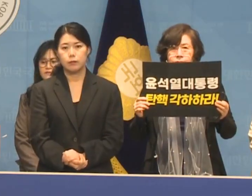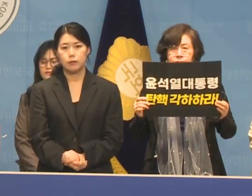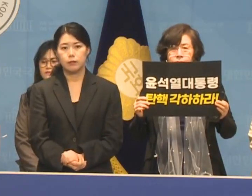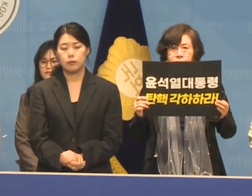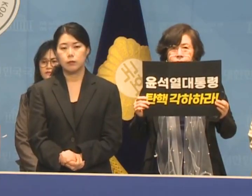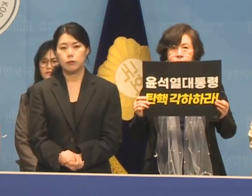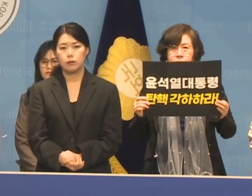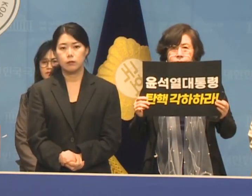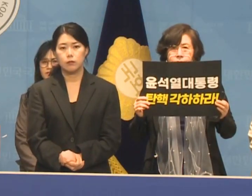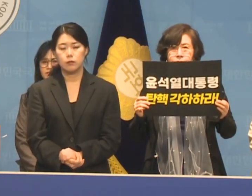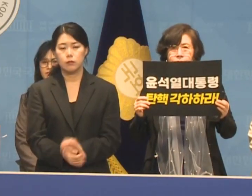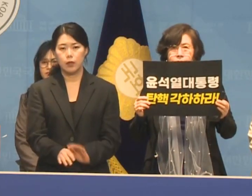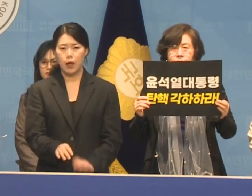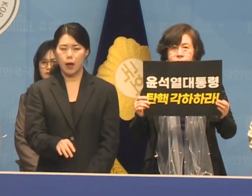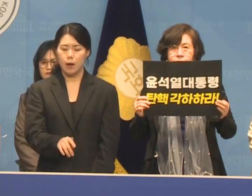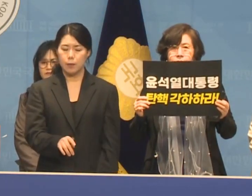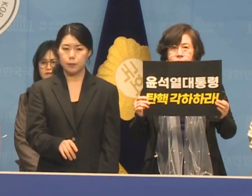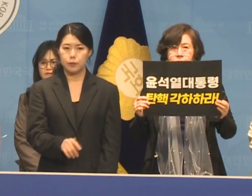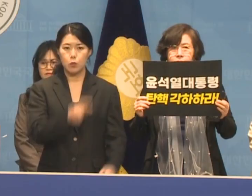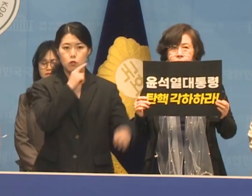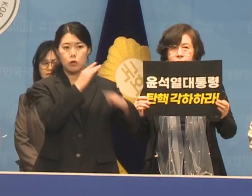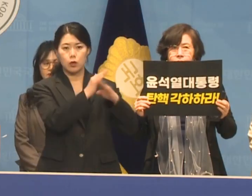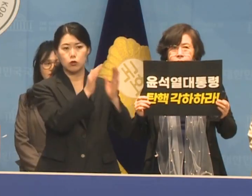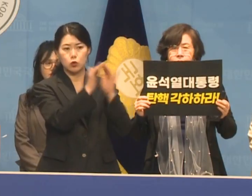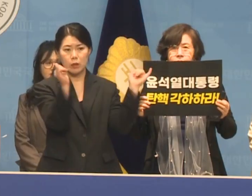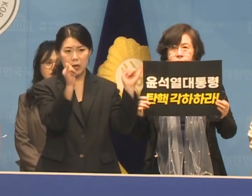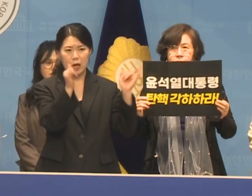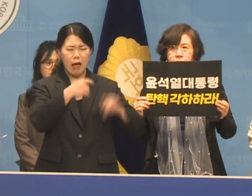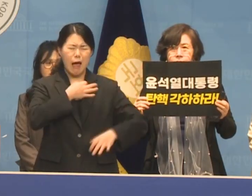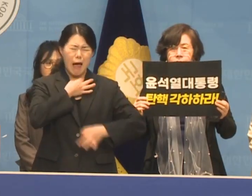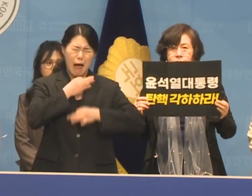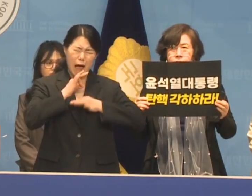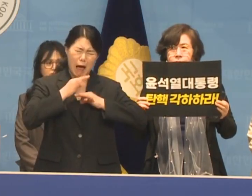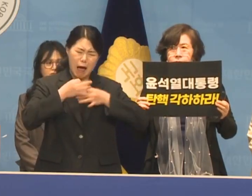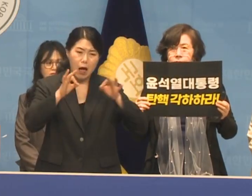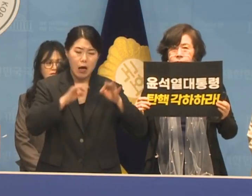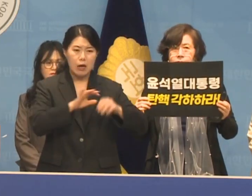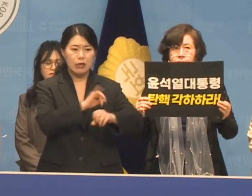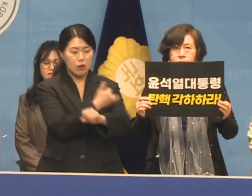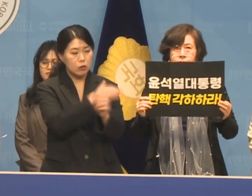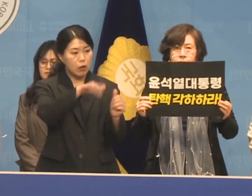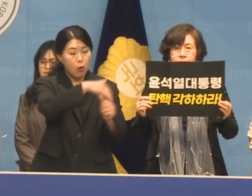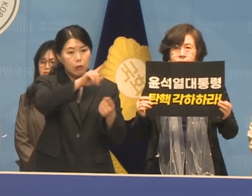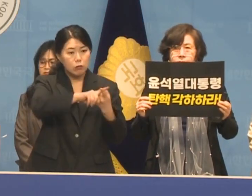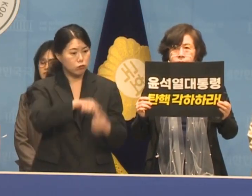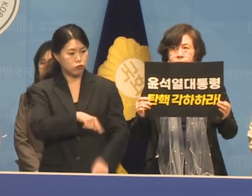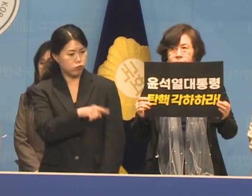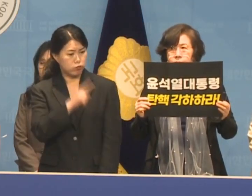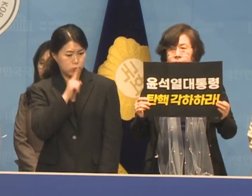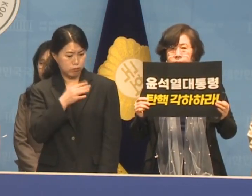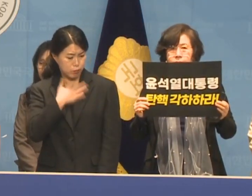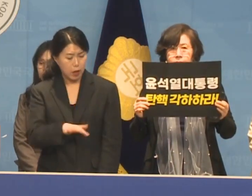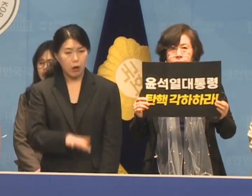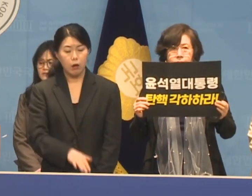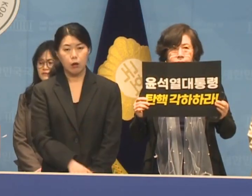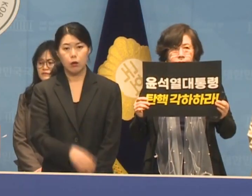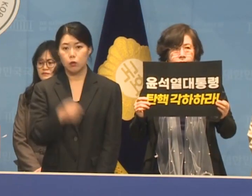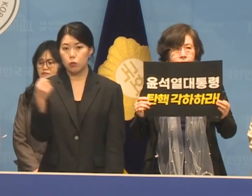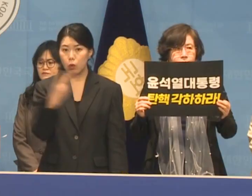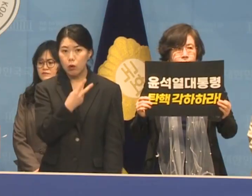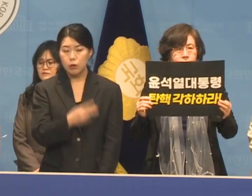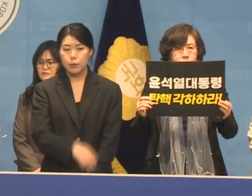그들은 단 한 번도 북한 주민의 피 맺힌 절규, 인권 상황에 대해서 언급한 적이 없습니다.